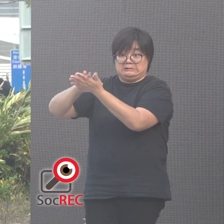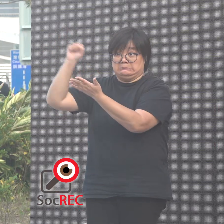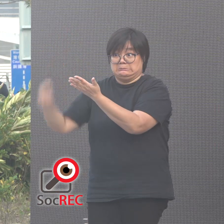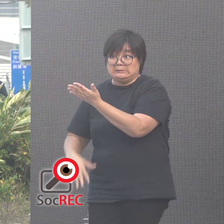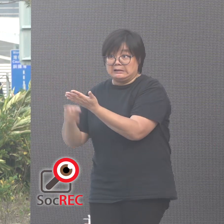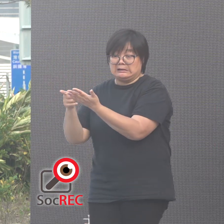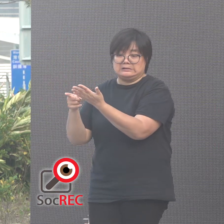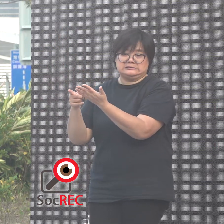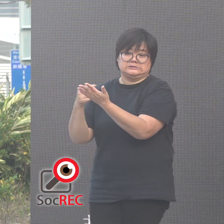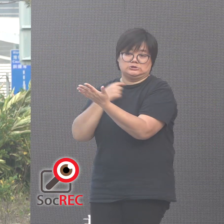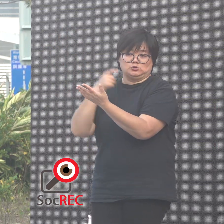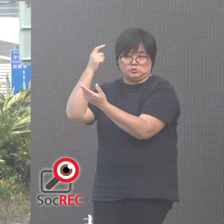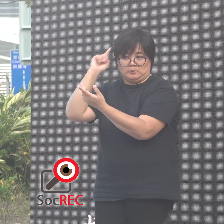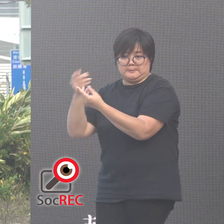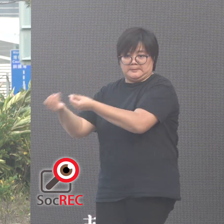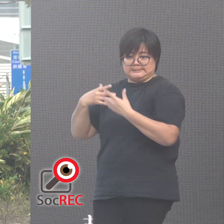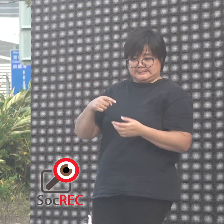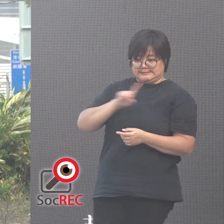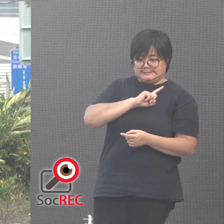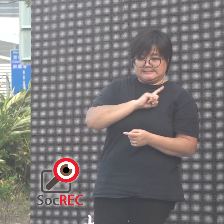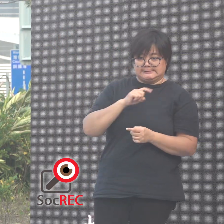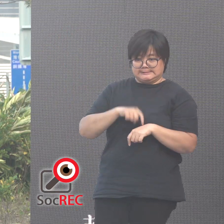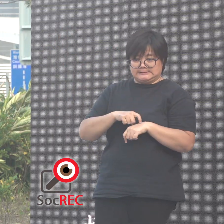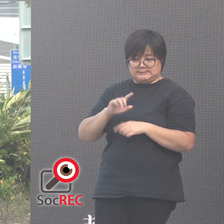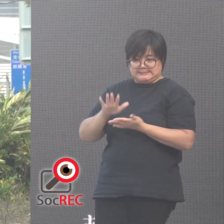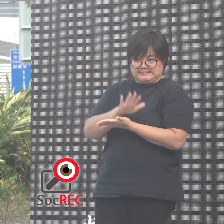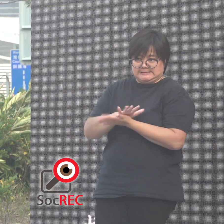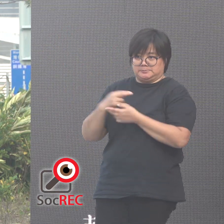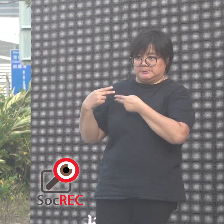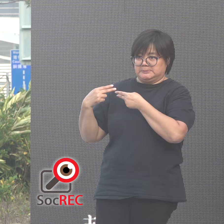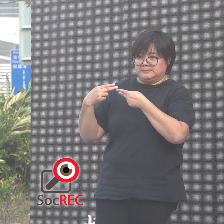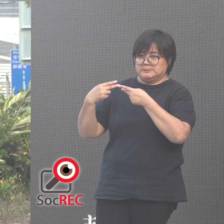展成為一個自己有自主權的地方，好不好啊？